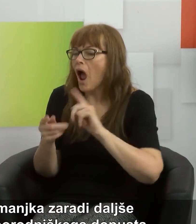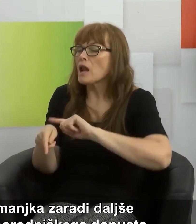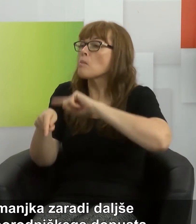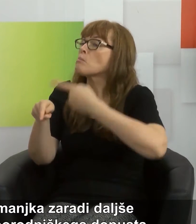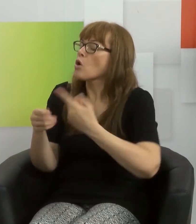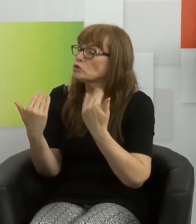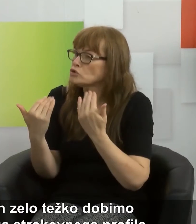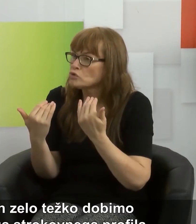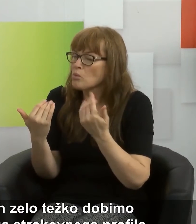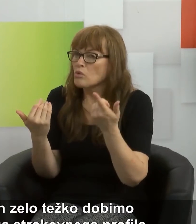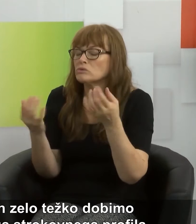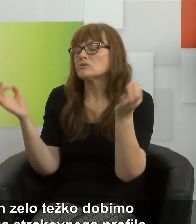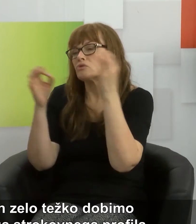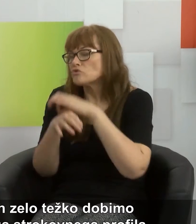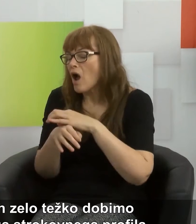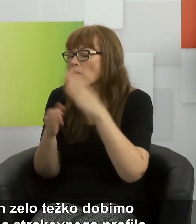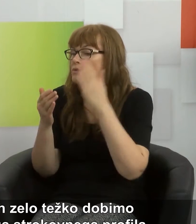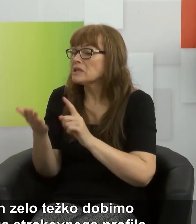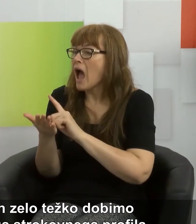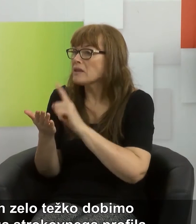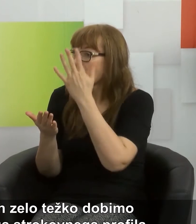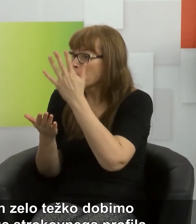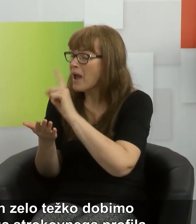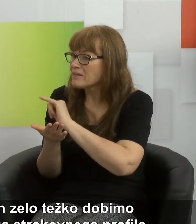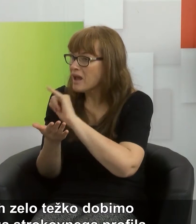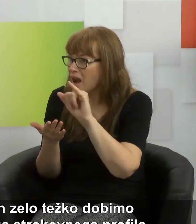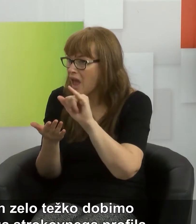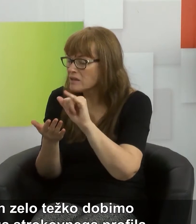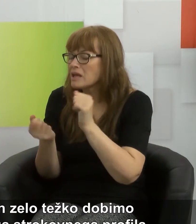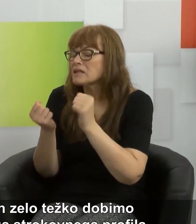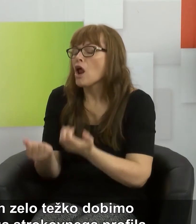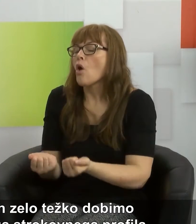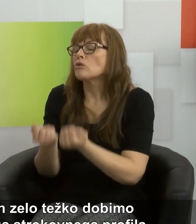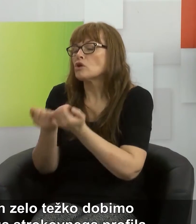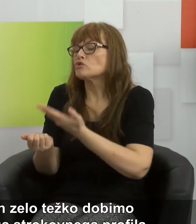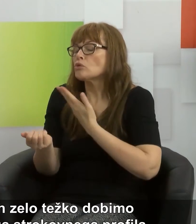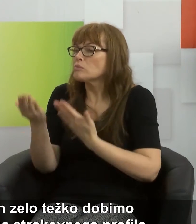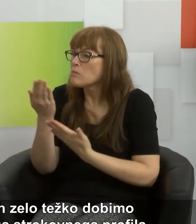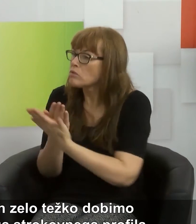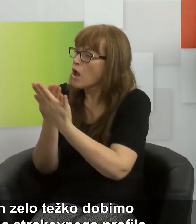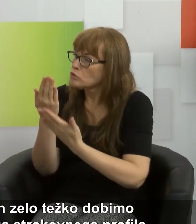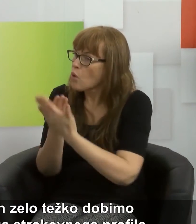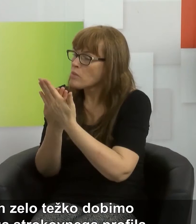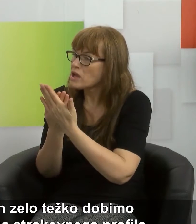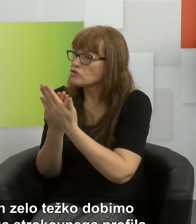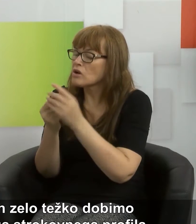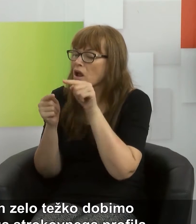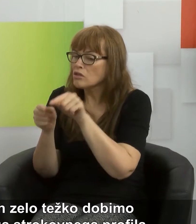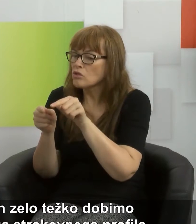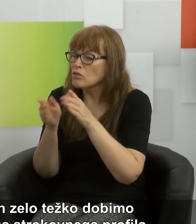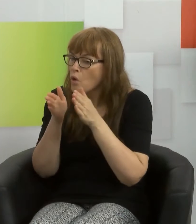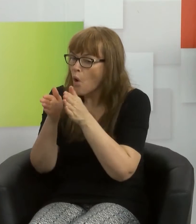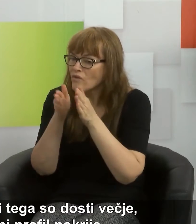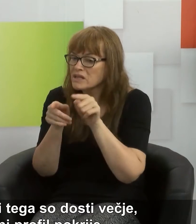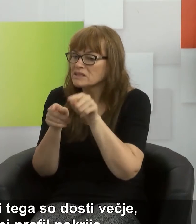porodniškega dopusta, žal v zadnjih 5 letih zelo težko dobimo nadomeščanje tovrstnega strokovnega